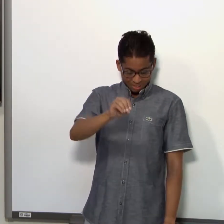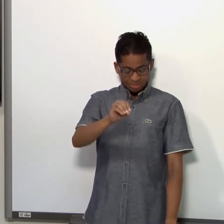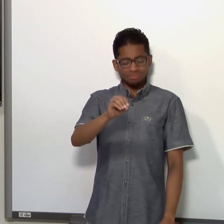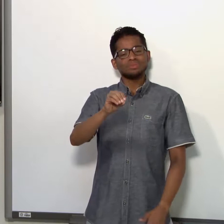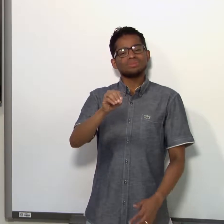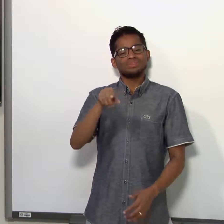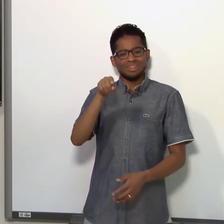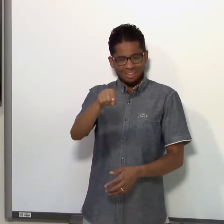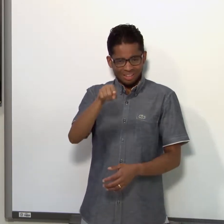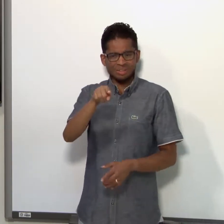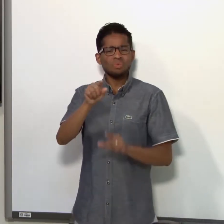Multiculturalismo.